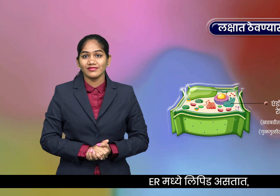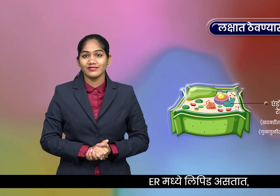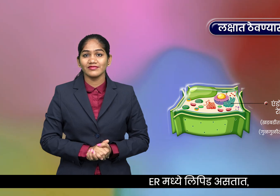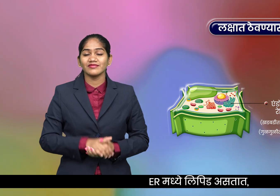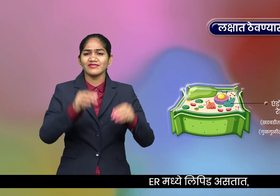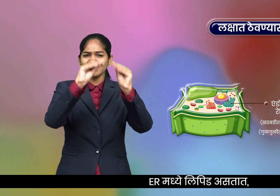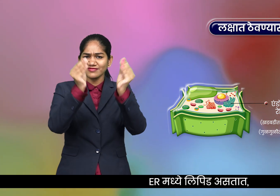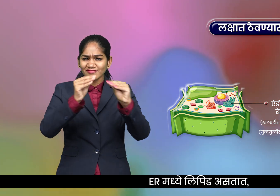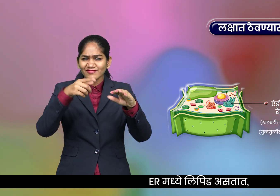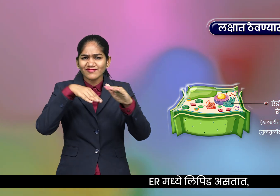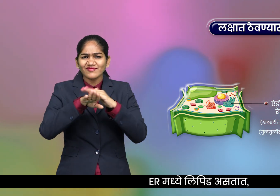मध्ये लिपिड असतात.